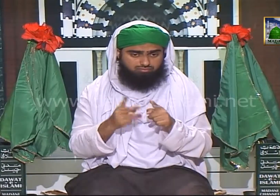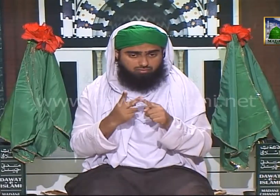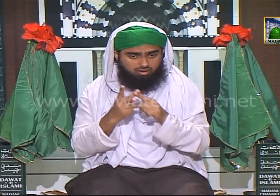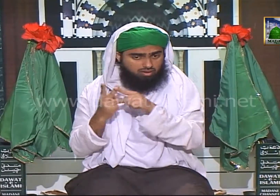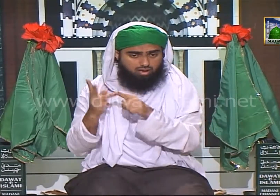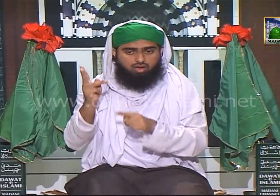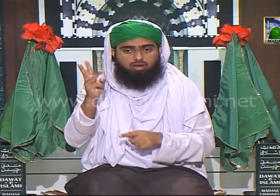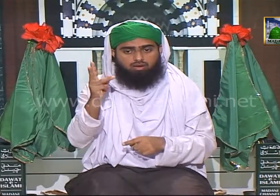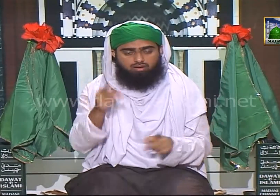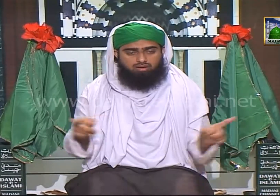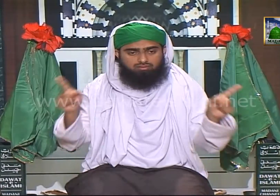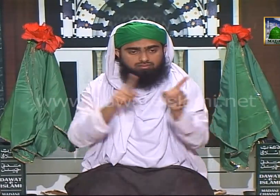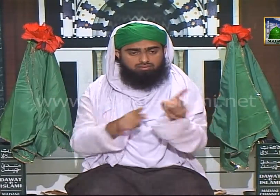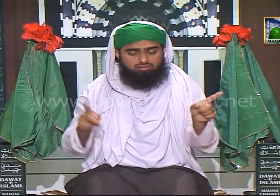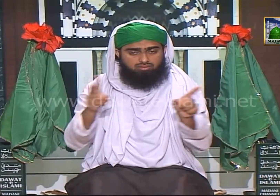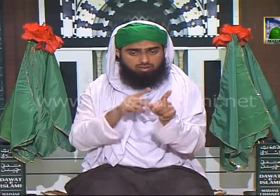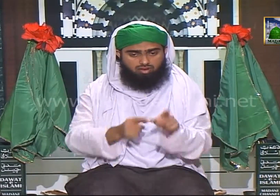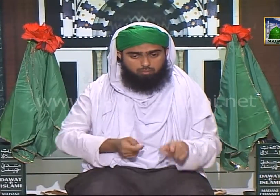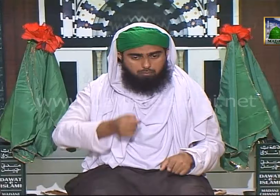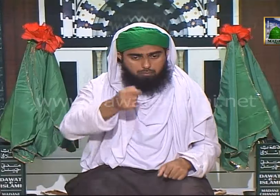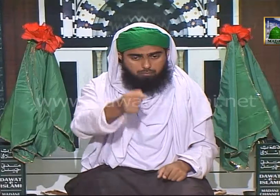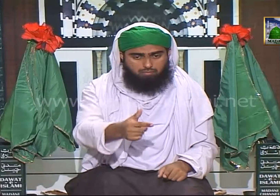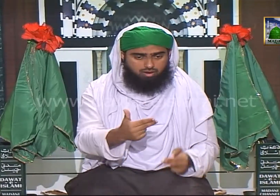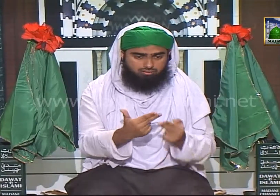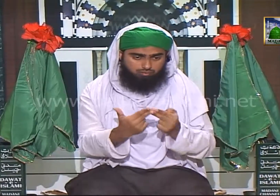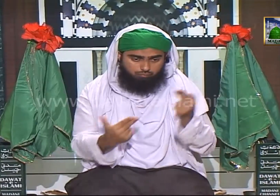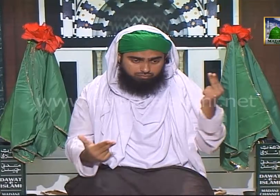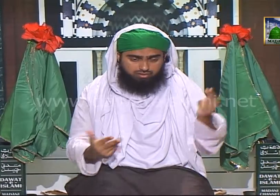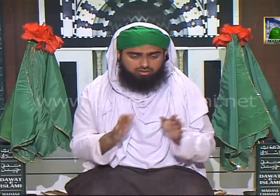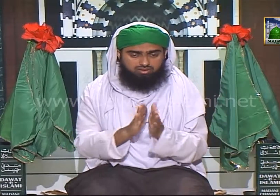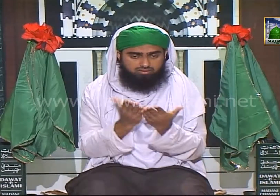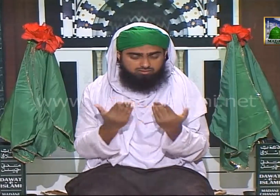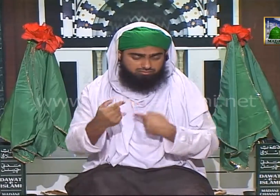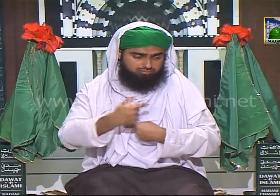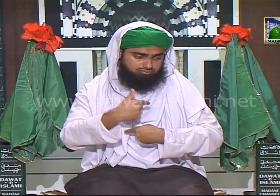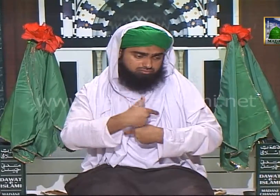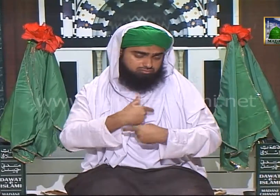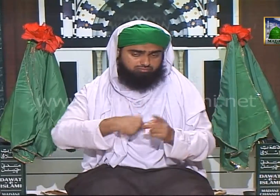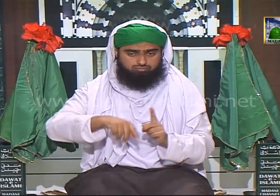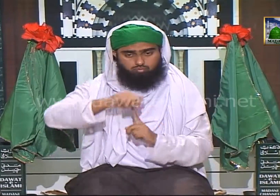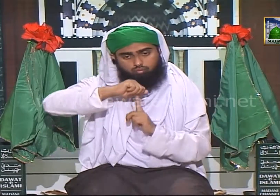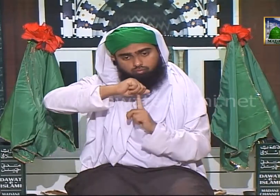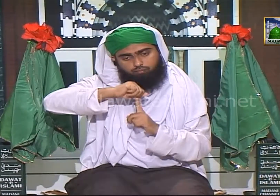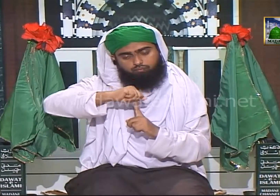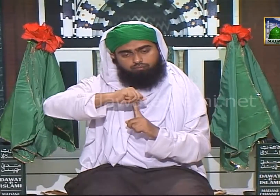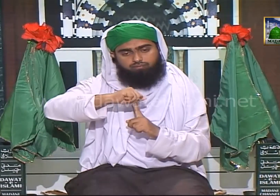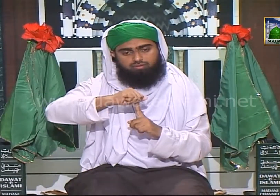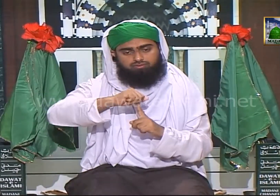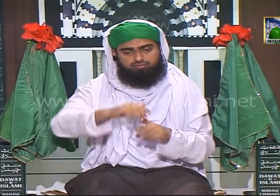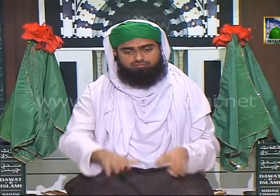زکوٰۃ کس طرح مطلب ادا ہو جاتی ہے, کس کو دینی چاہیے کس کو نہیں دینی چاہیے, یہ ساری ضروری باتیں وہ سیکھے. یہ فرض ہے. حج فرض ہو